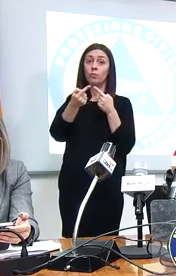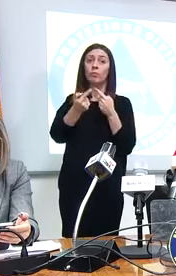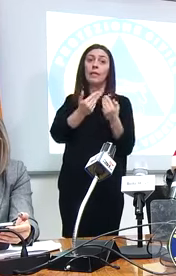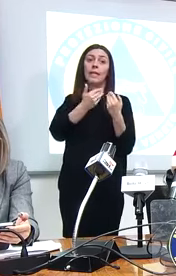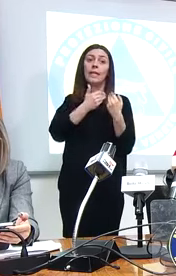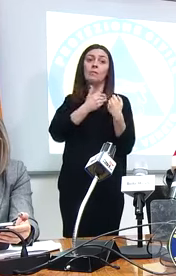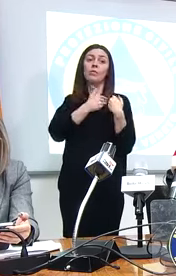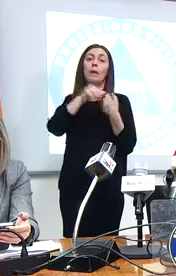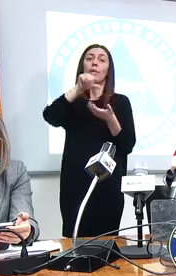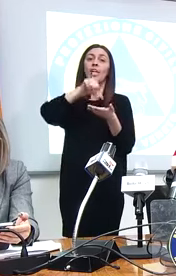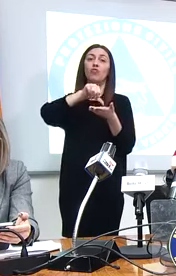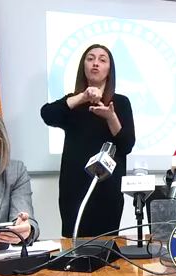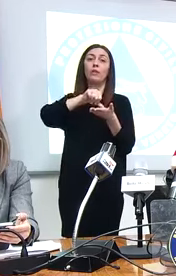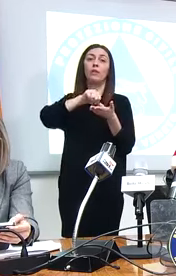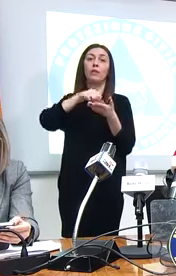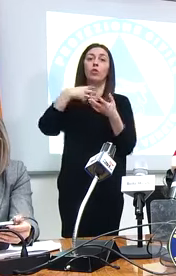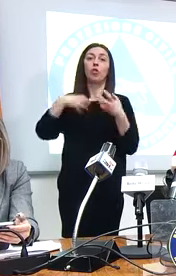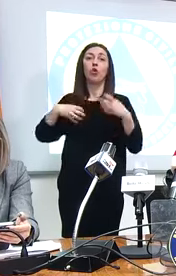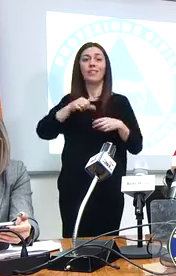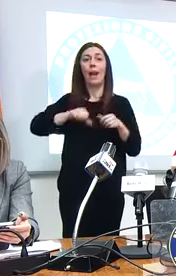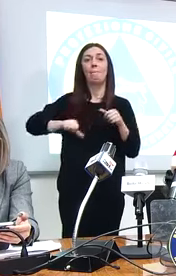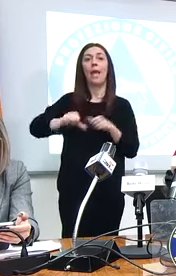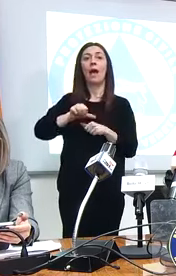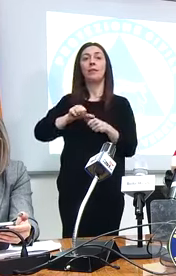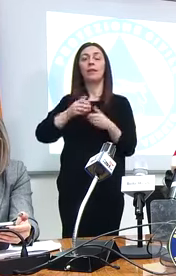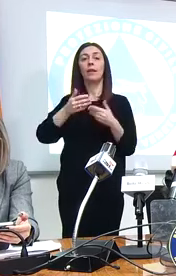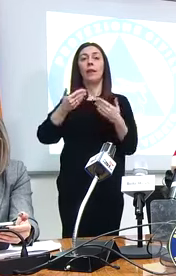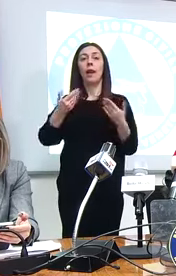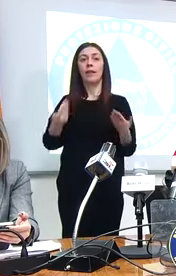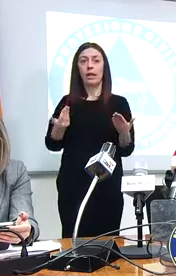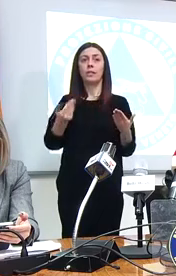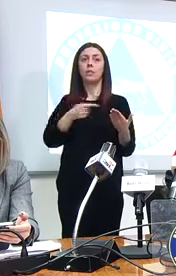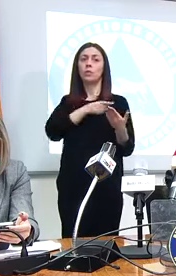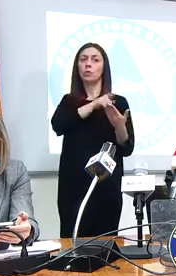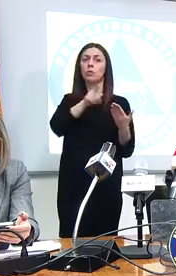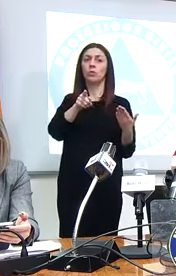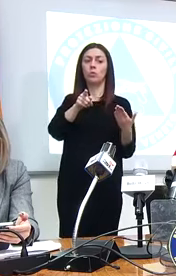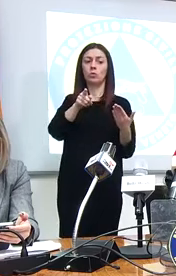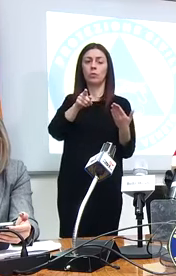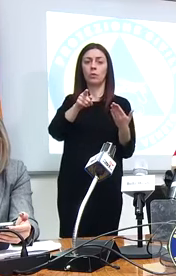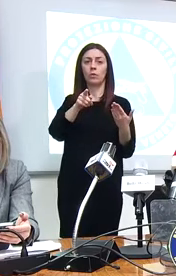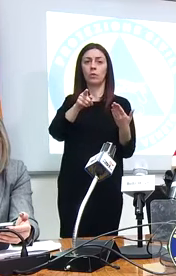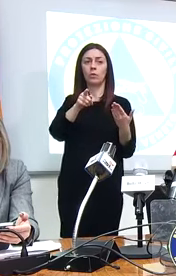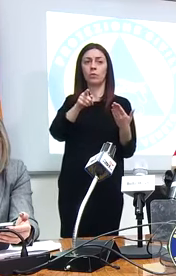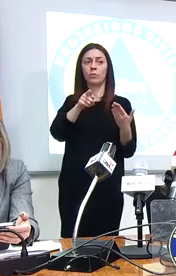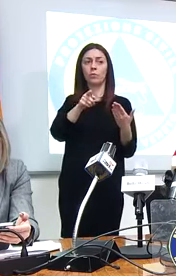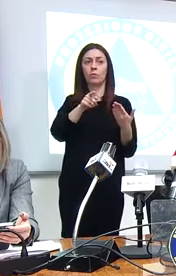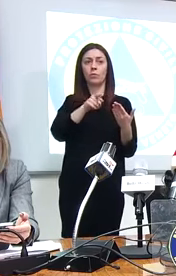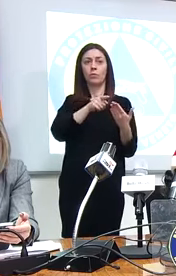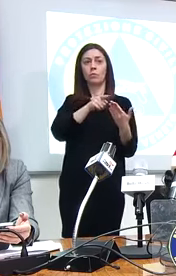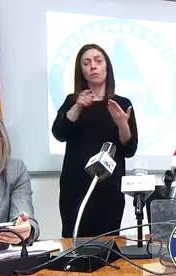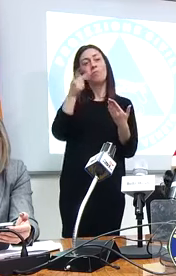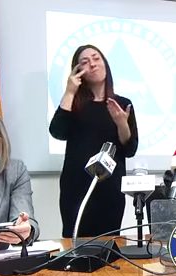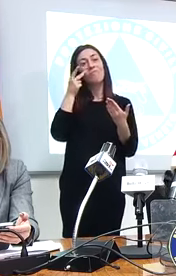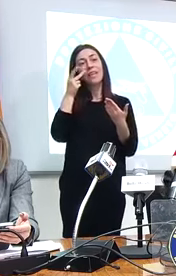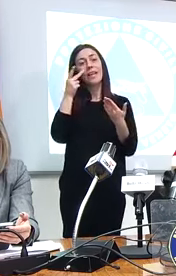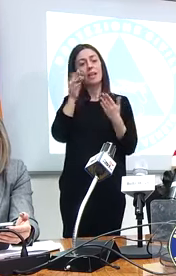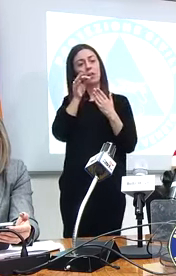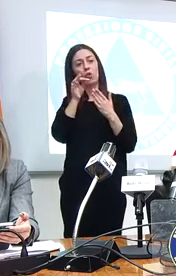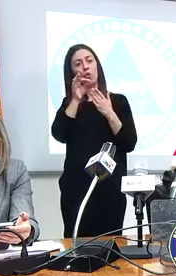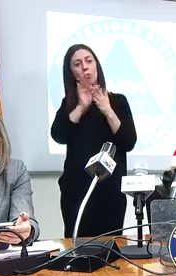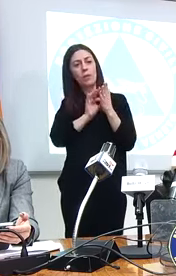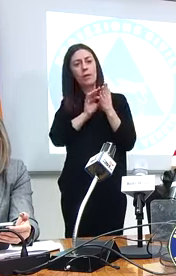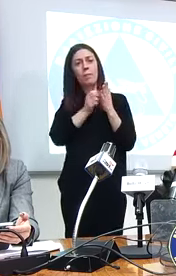responsabile del centro trapianti e adesso stanno facendo, insomma, stanno stilando anche una serie di priorità in modo tale